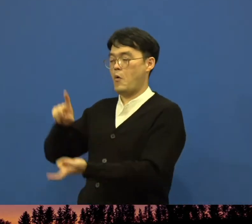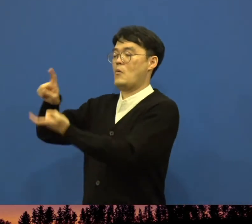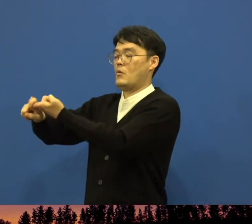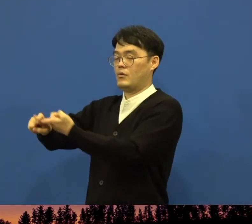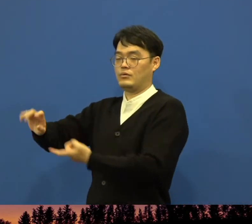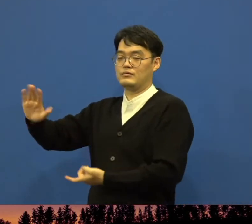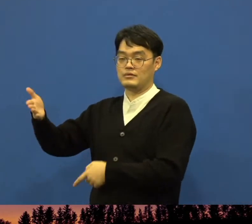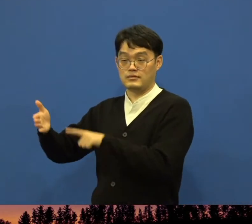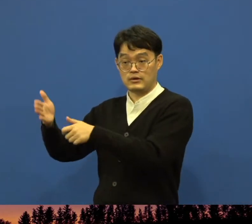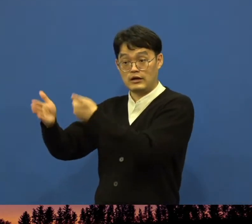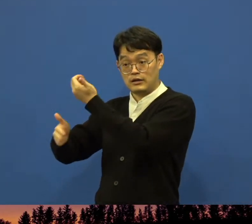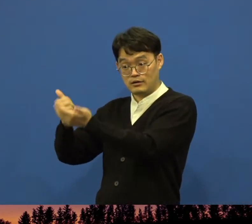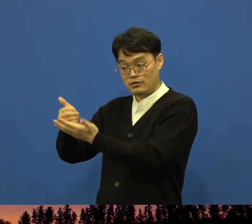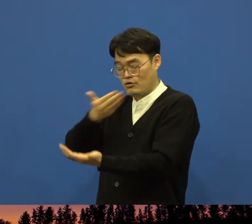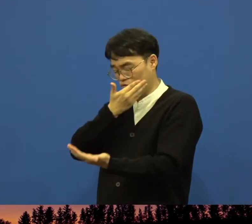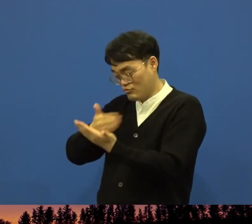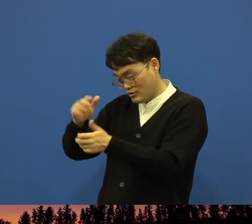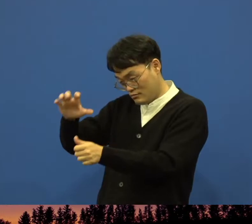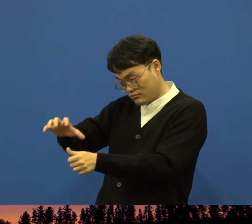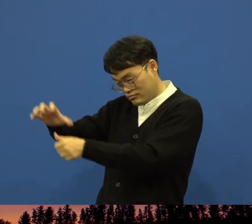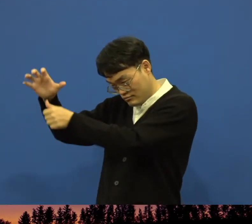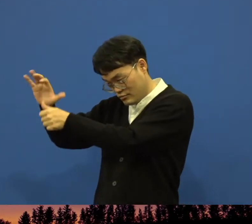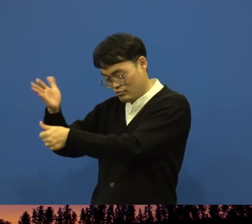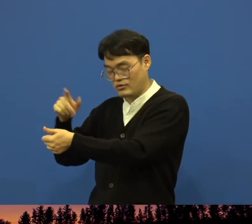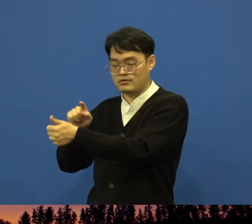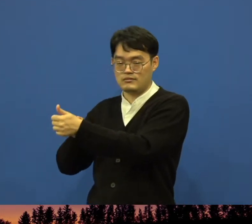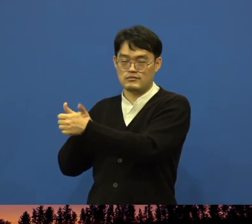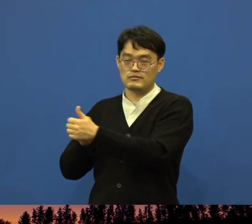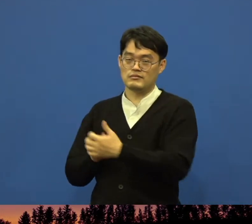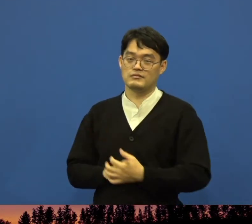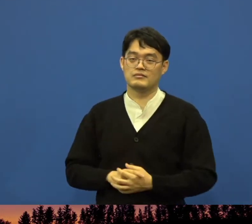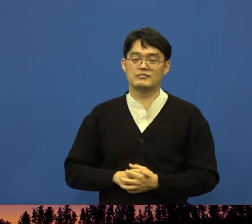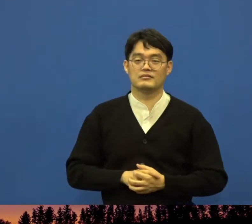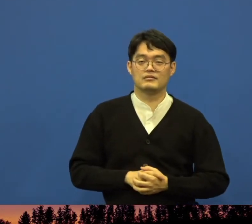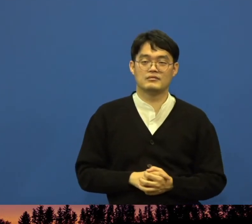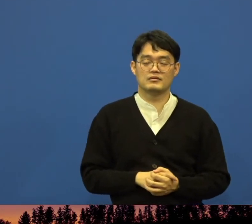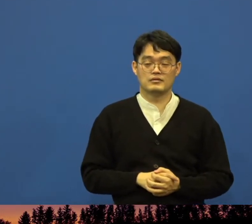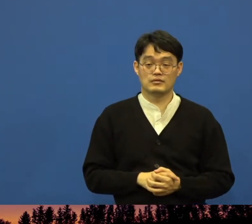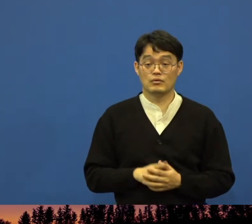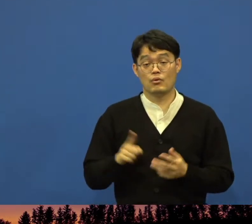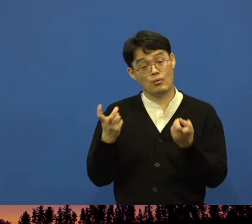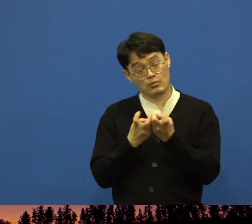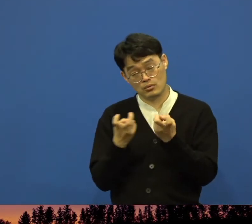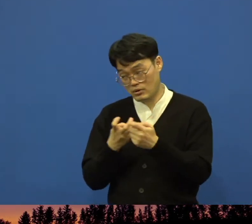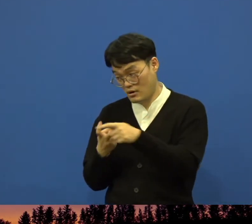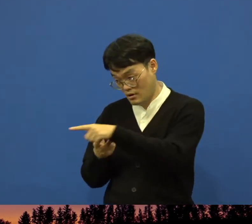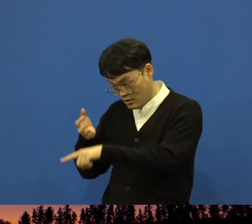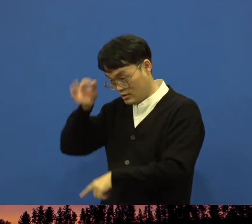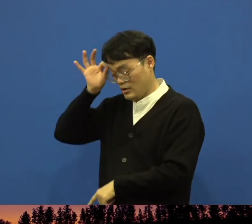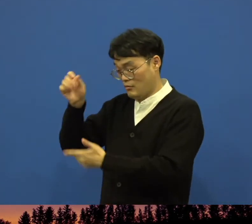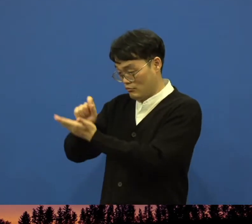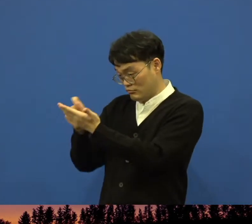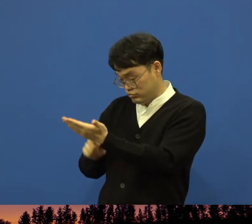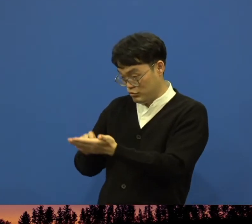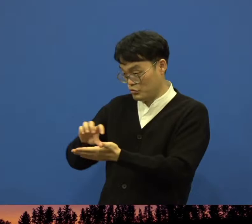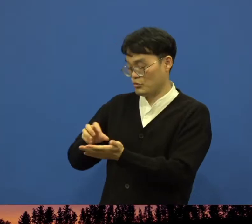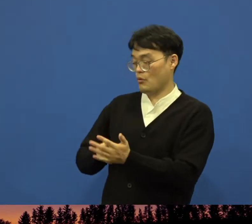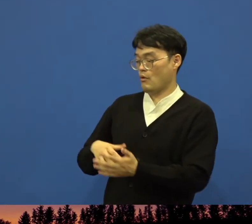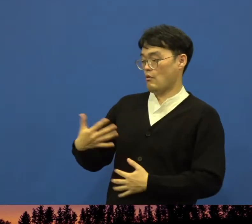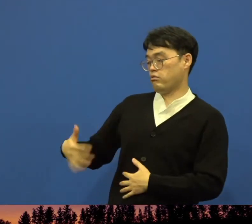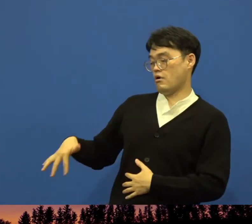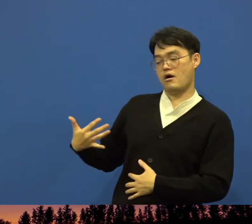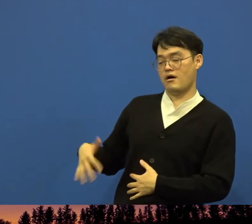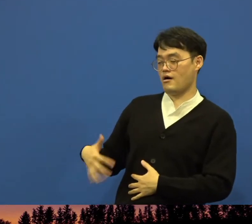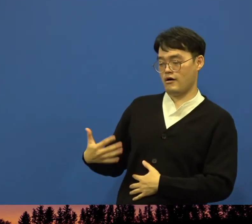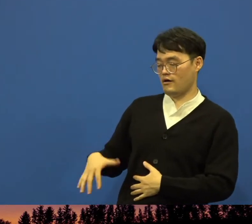아름답게 이제 쓰임 받는 거죠. 너무 멋진 글들이 많잖아요. 너무 어떻게 이런 깨달음이 있을까? 참